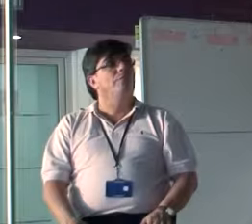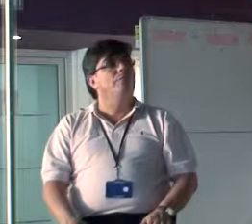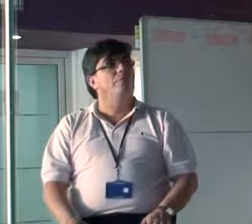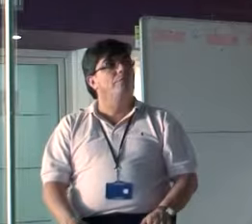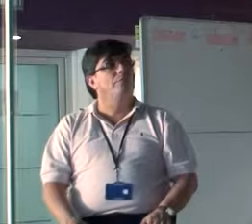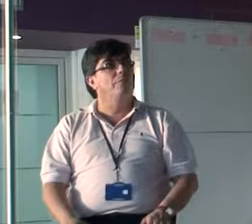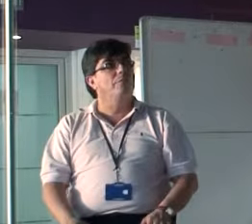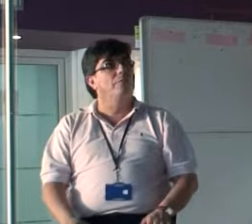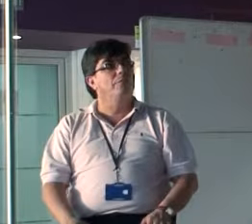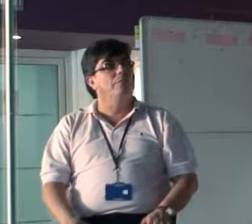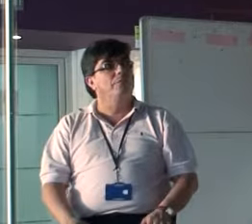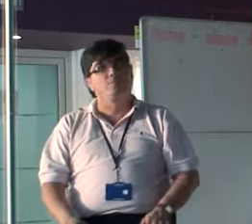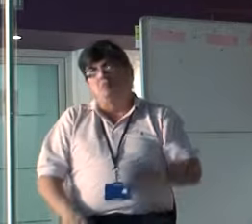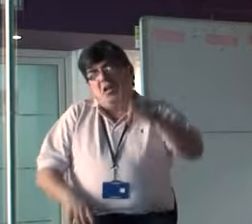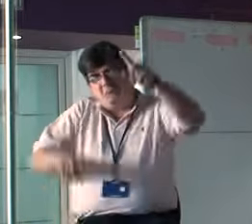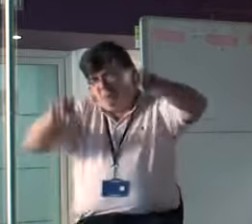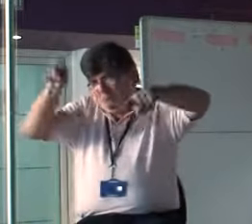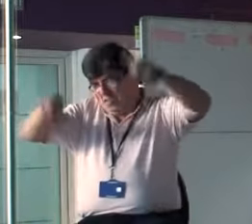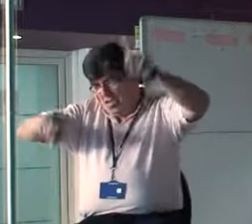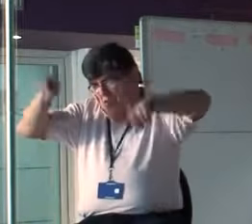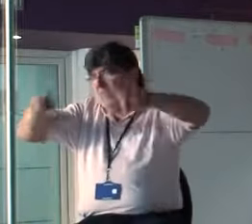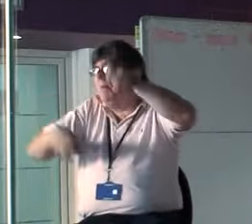Hay algunas personas que dicen